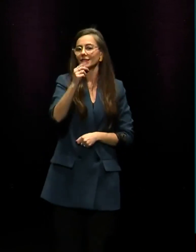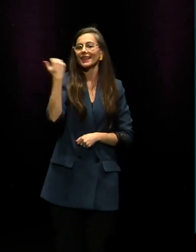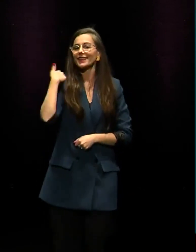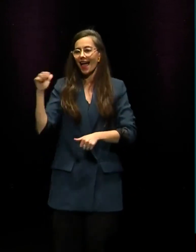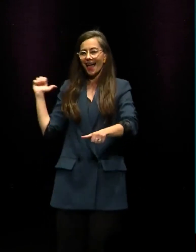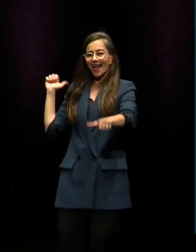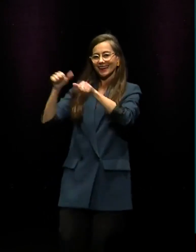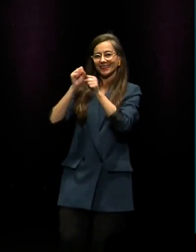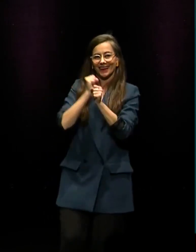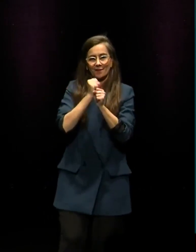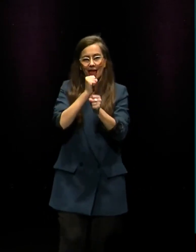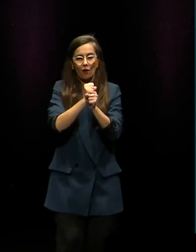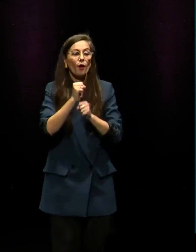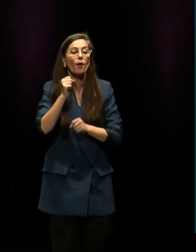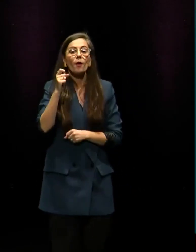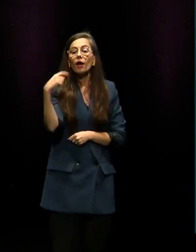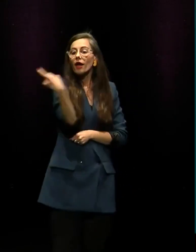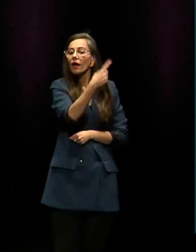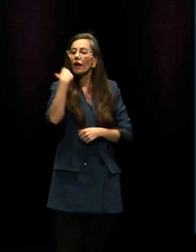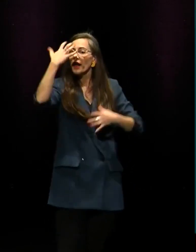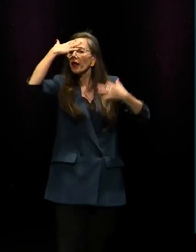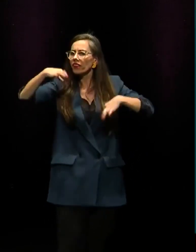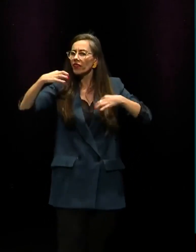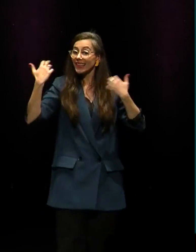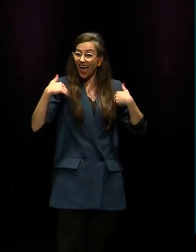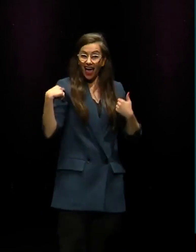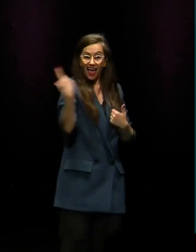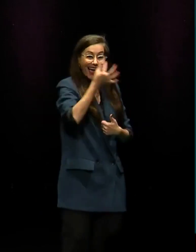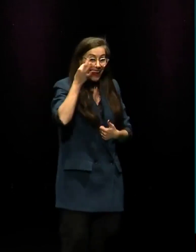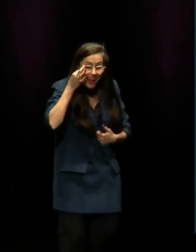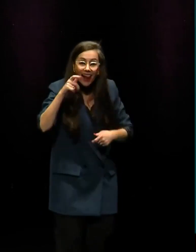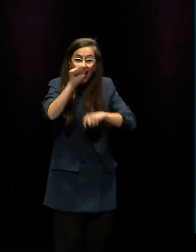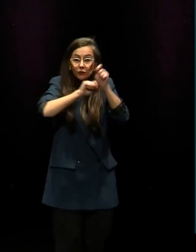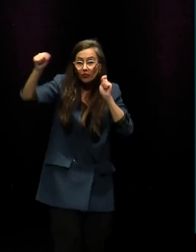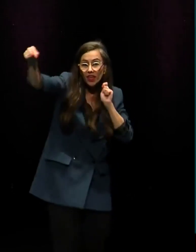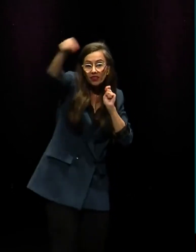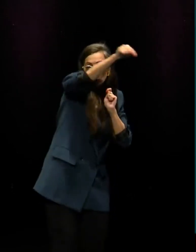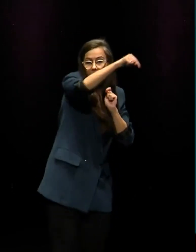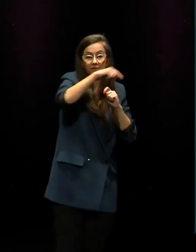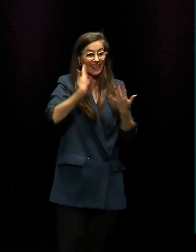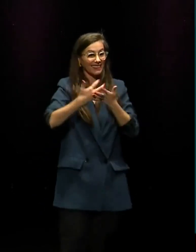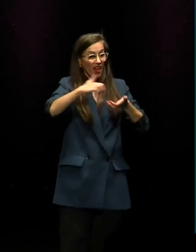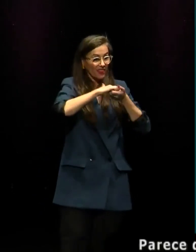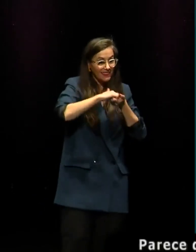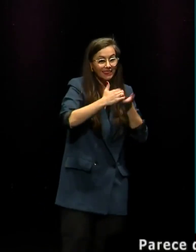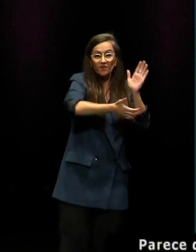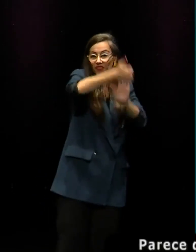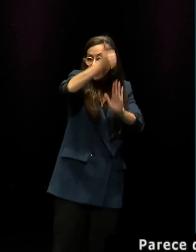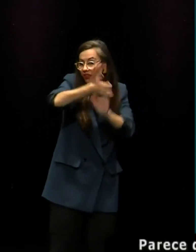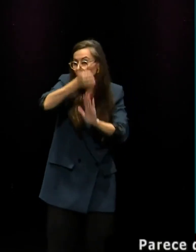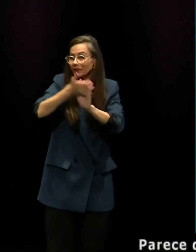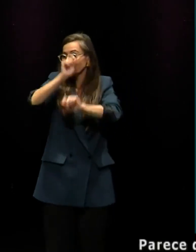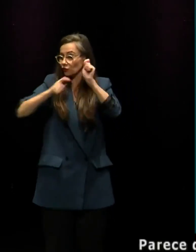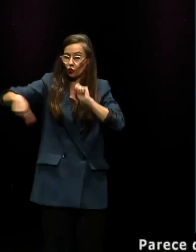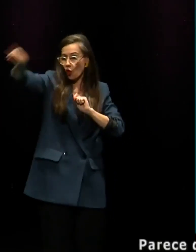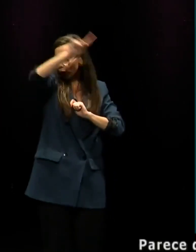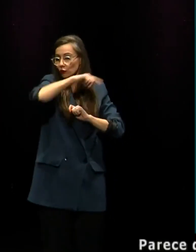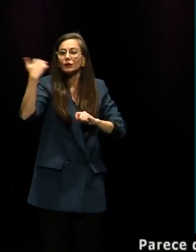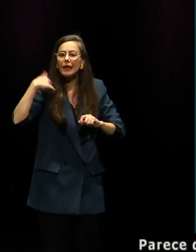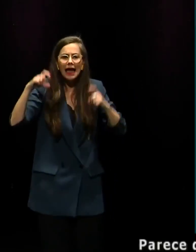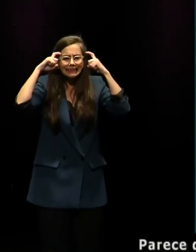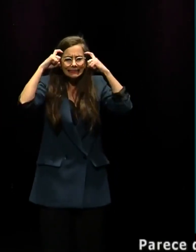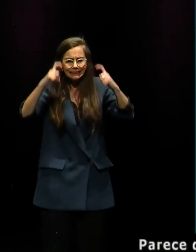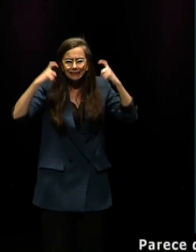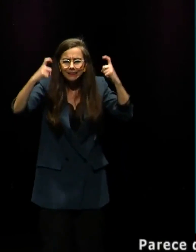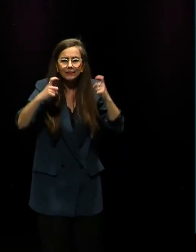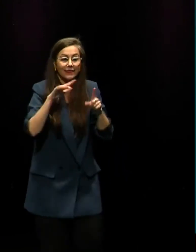Parece que la reconstrucción asociativa comienza hoy y no es así. O sea, realmente llevamos ya tiempo trabajando, incluso de manera inconsciente,